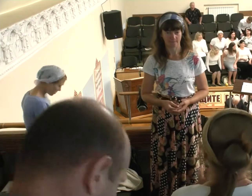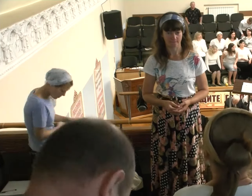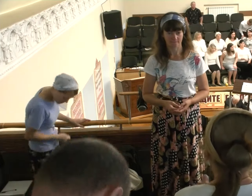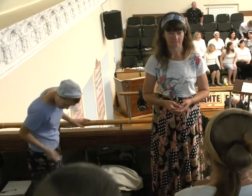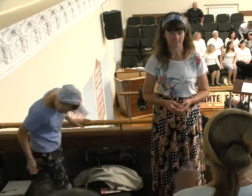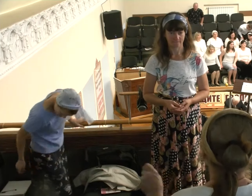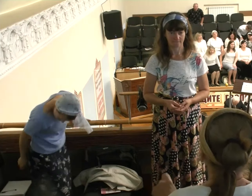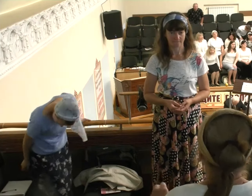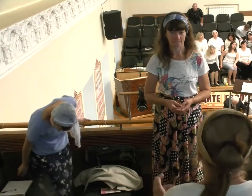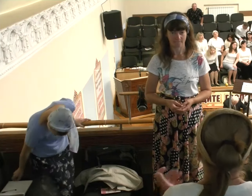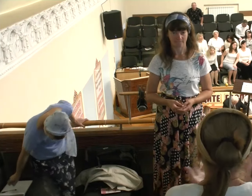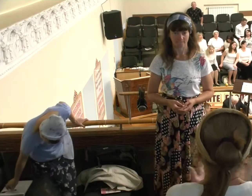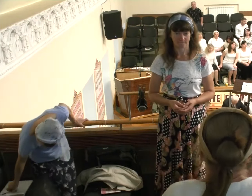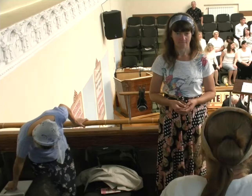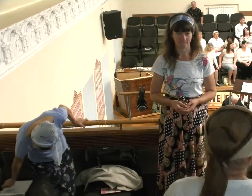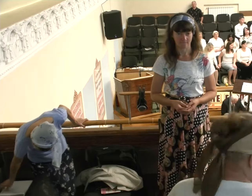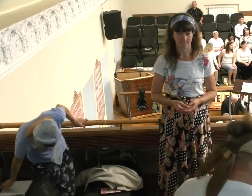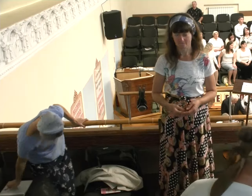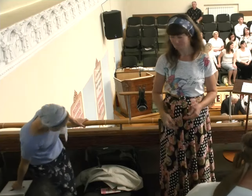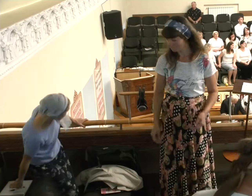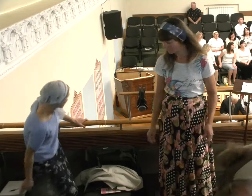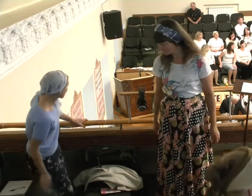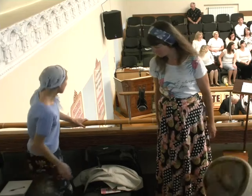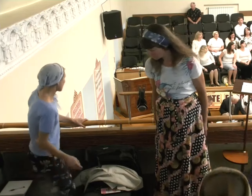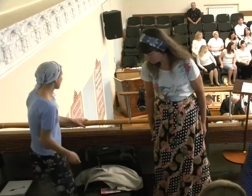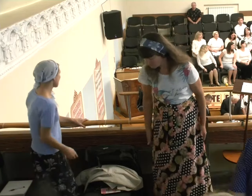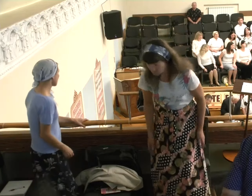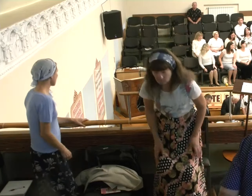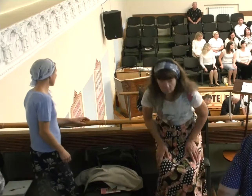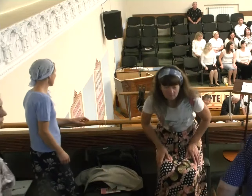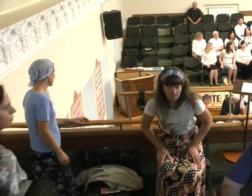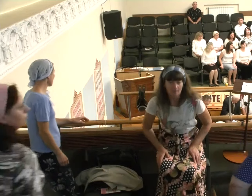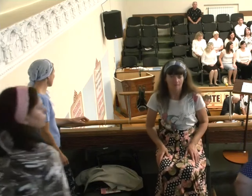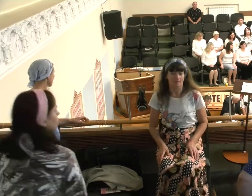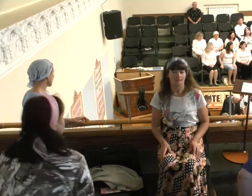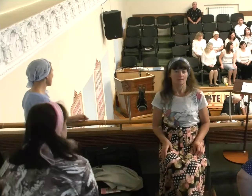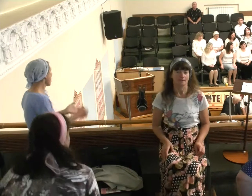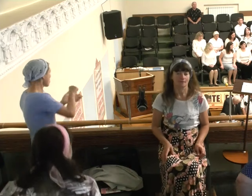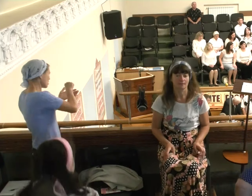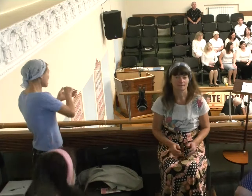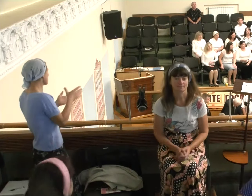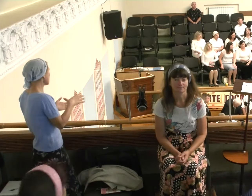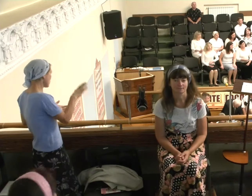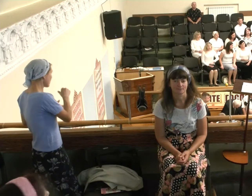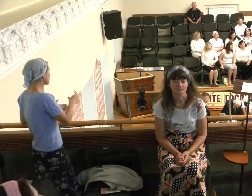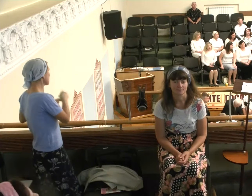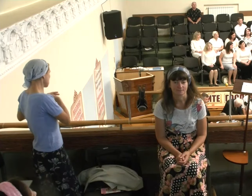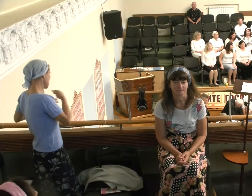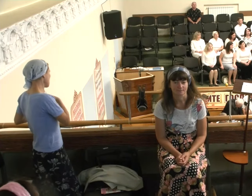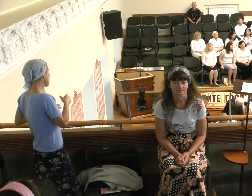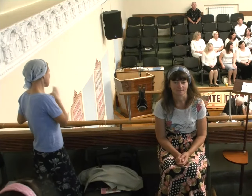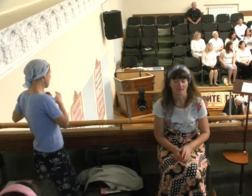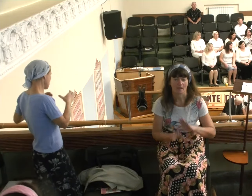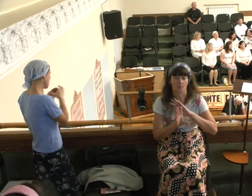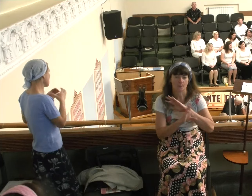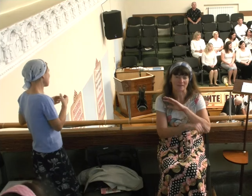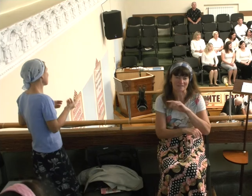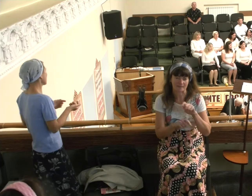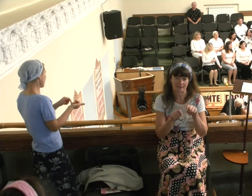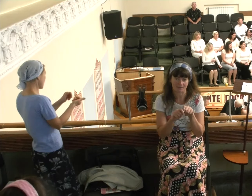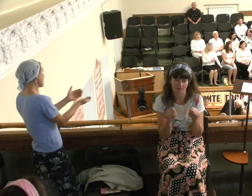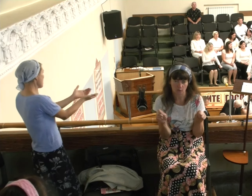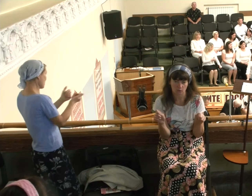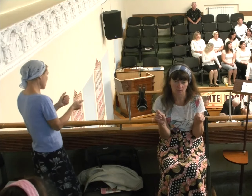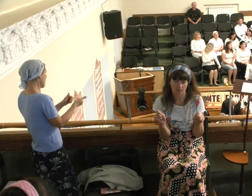В заповеди Господней участвуют все члены Церкви, которые приняли водное крещение нашей поместной Церкви или же